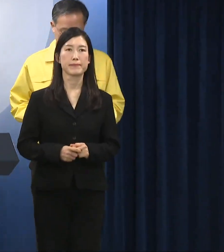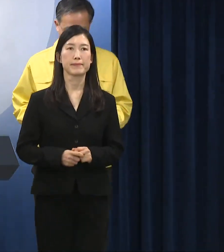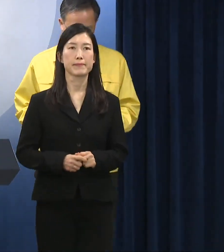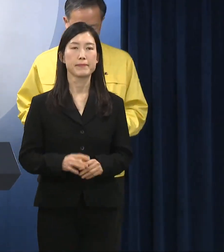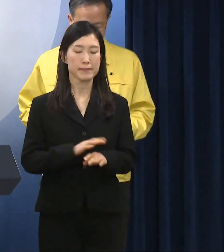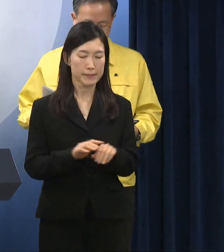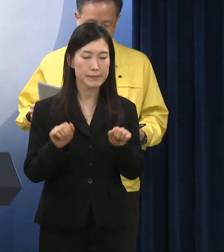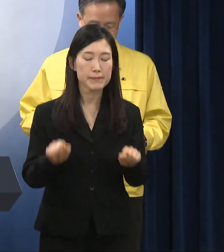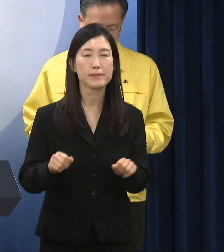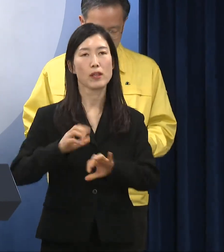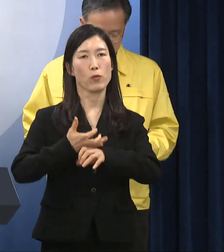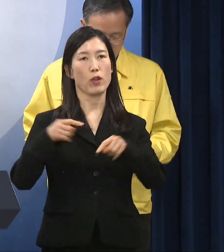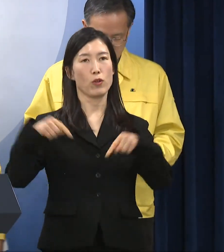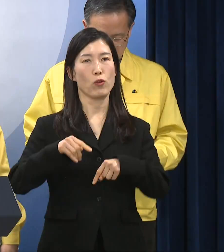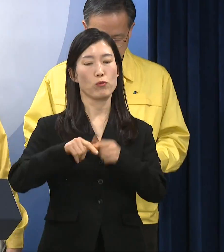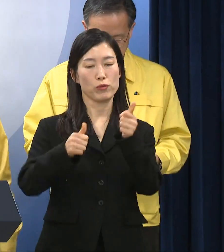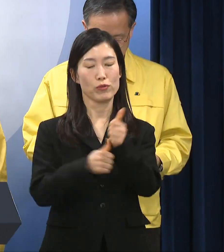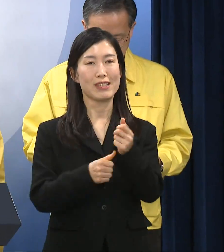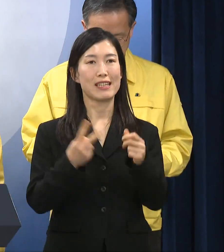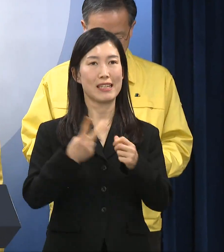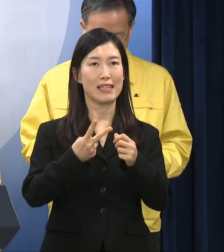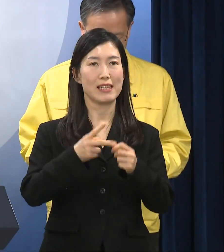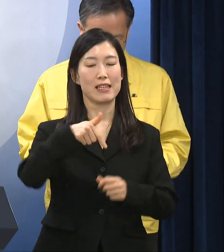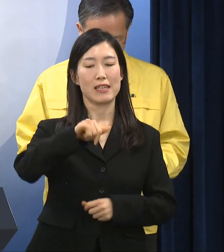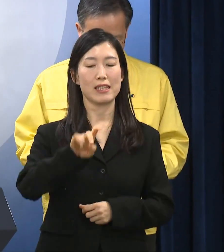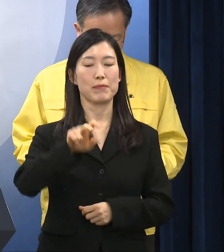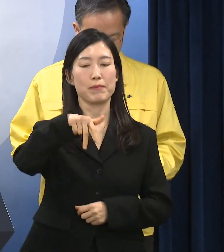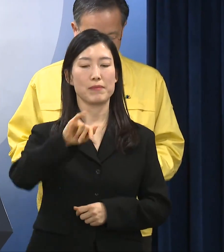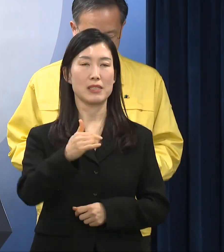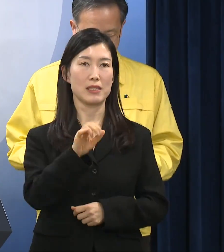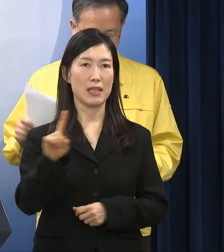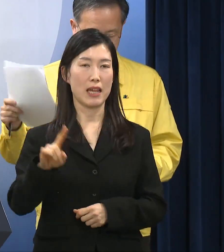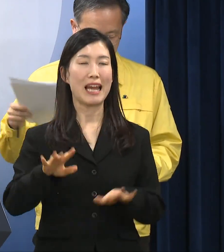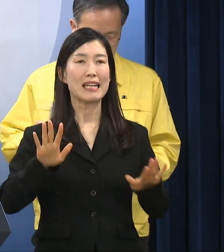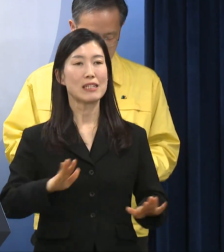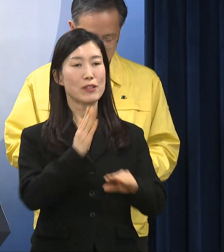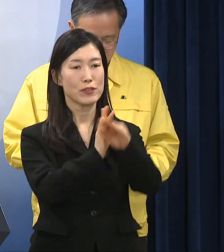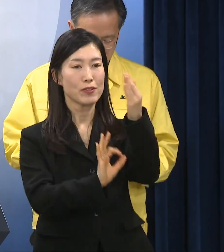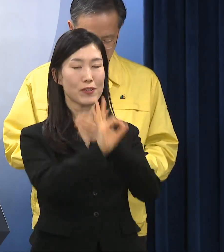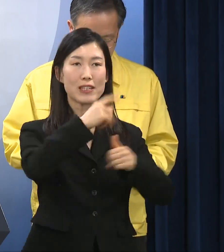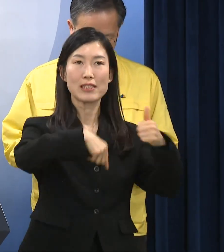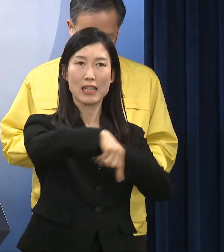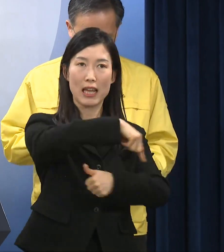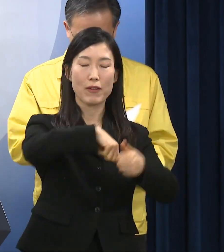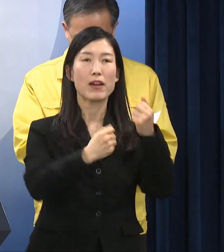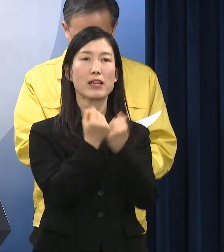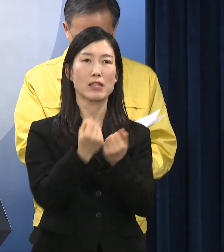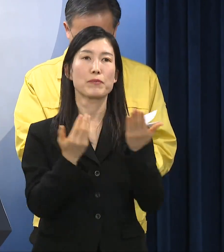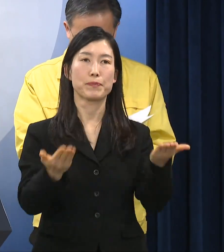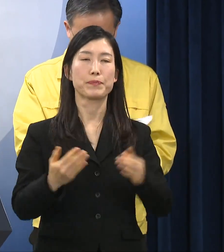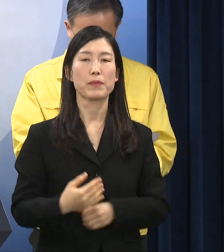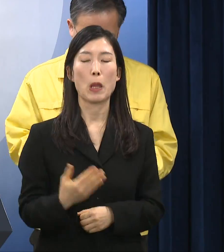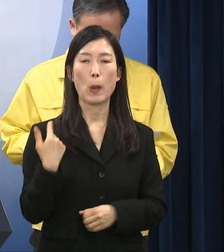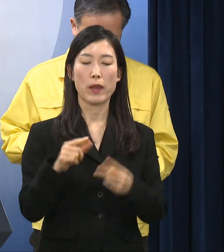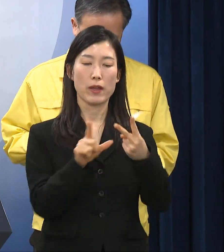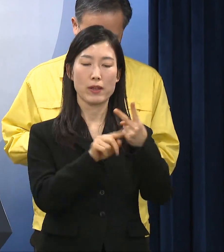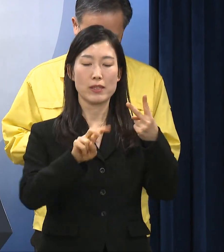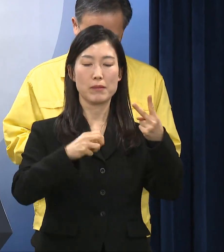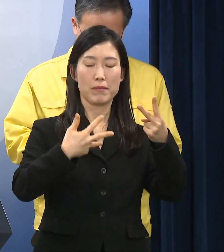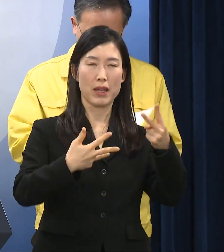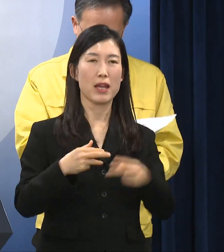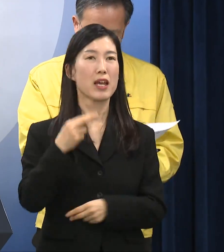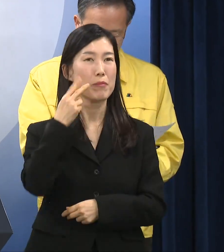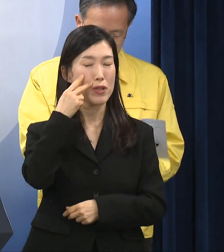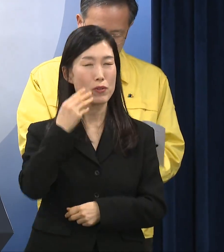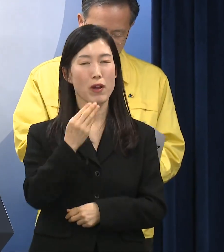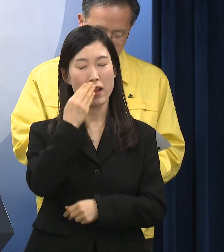네, 안녕하십니까. 외교부 이창환입니다. 먼저 현재 중동 상황에 대해서 말씀을 드리겠습니다. 2월 28일부터 미국과